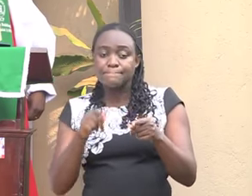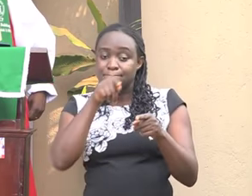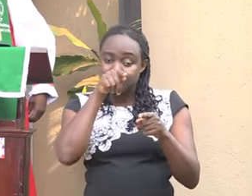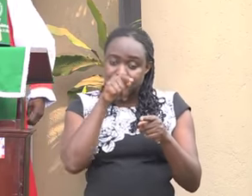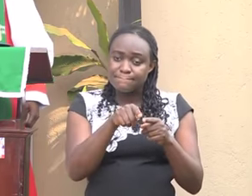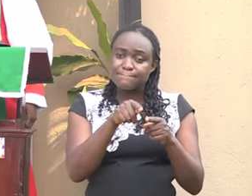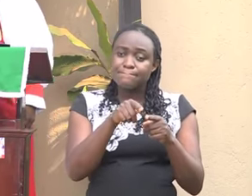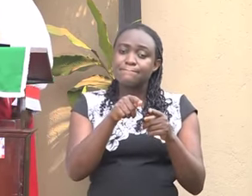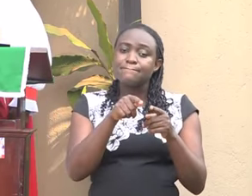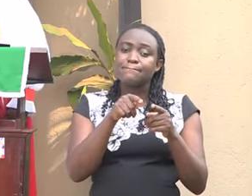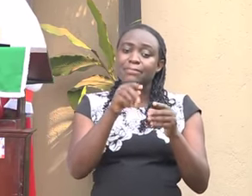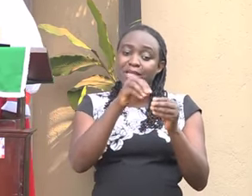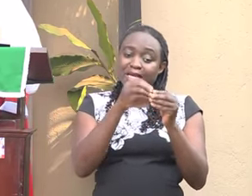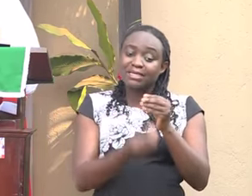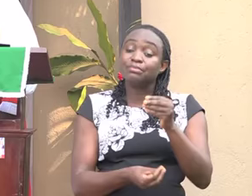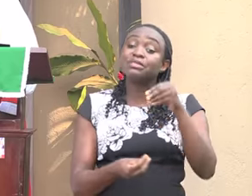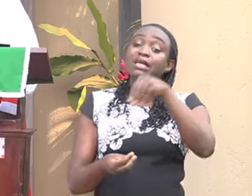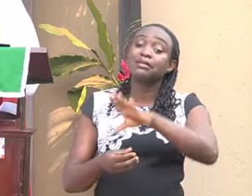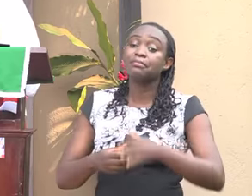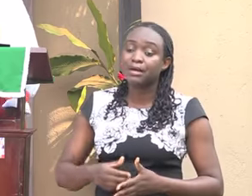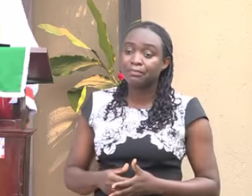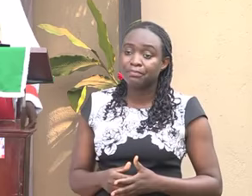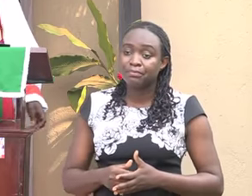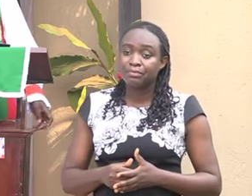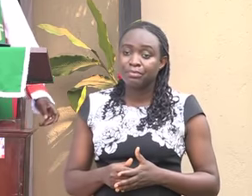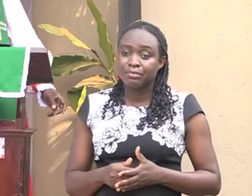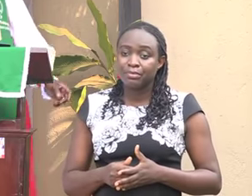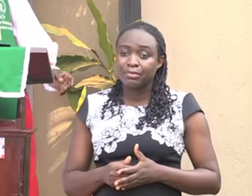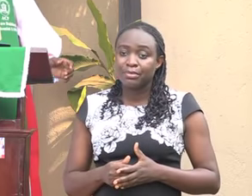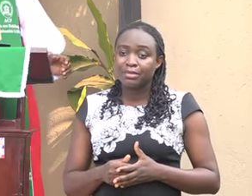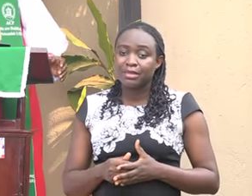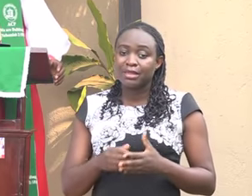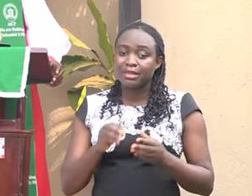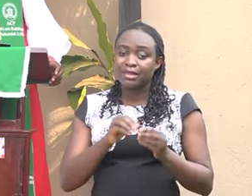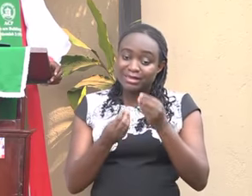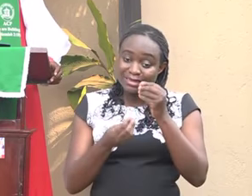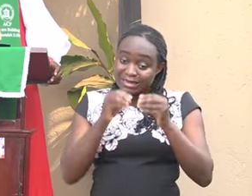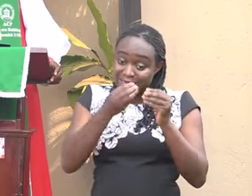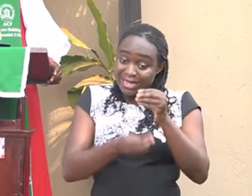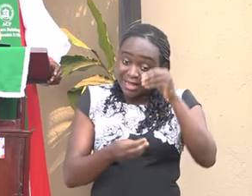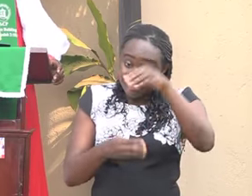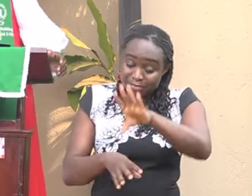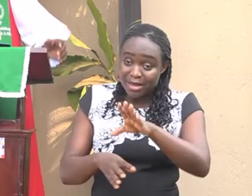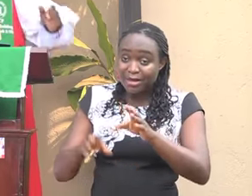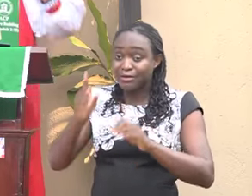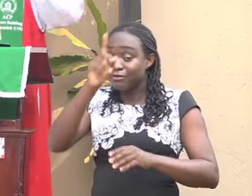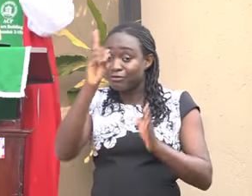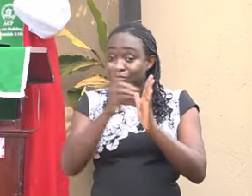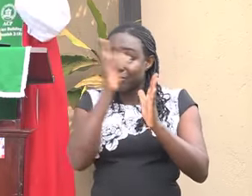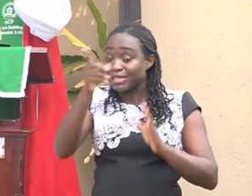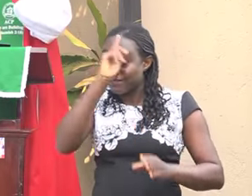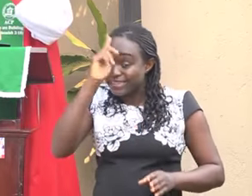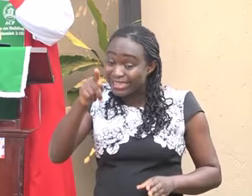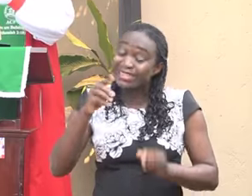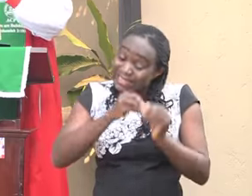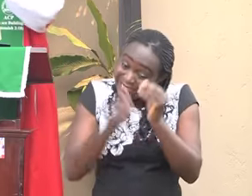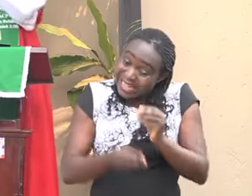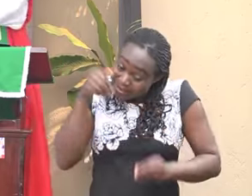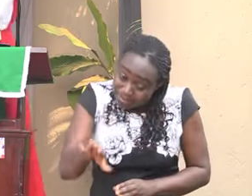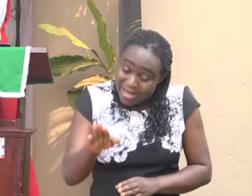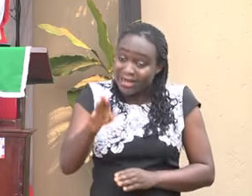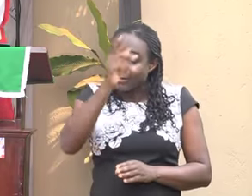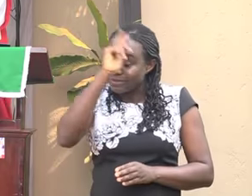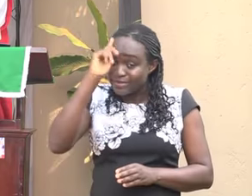mutabani uwe Tebeleza Mutabani uwa Kabaka, Dawud Mutabani uwe njini